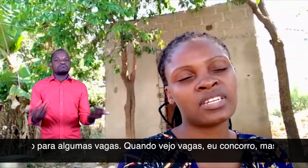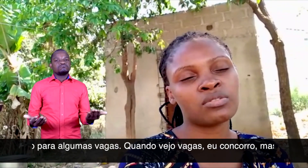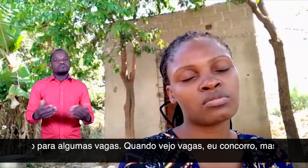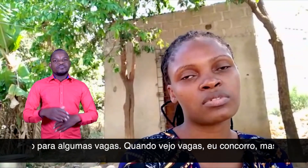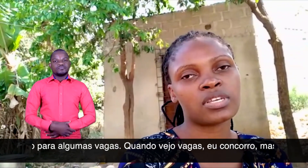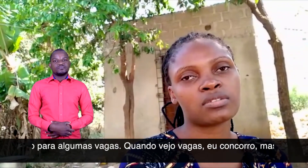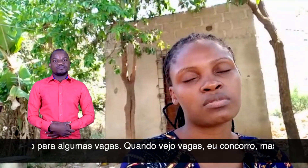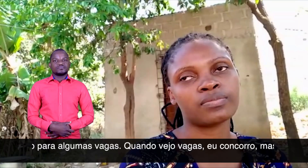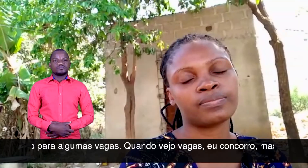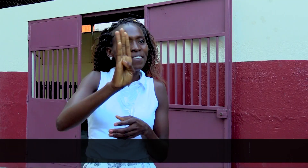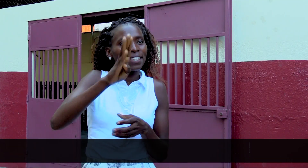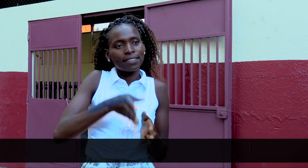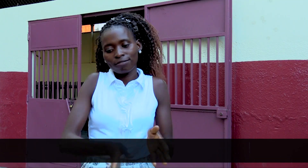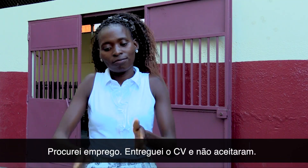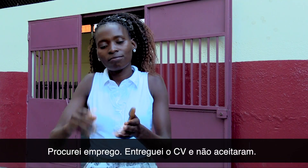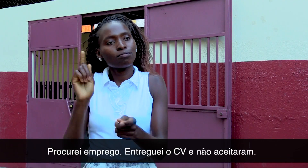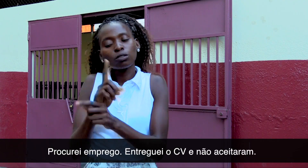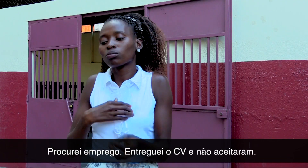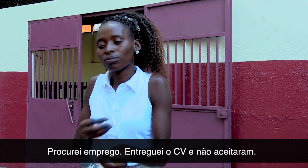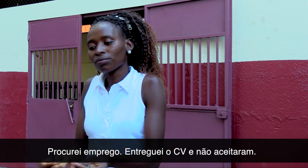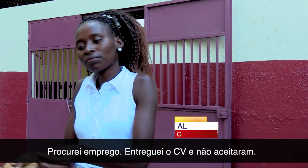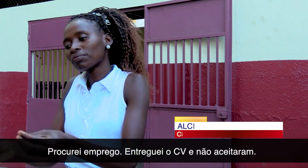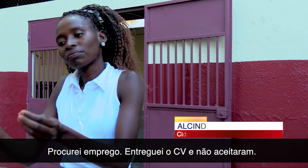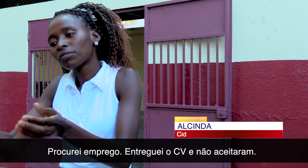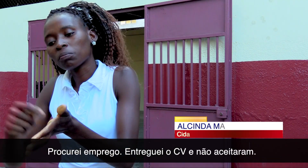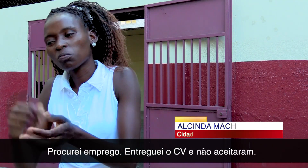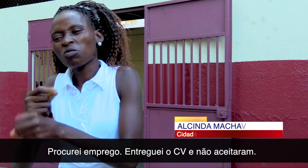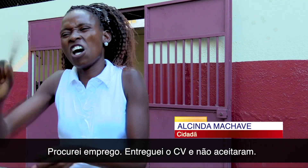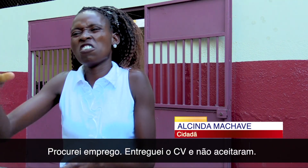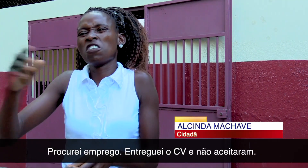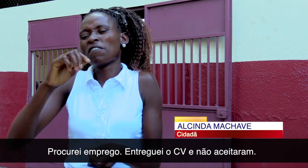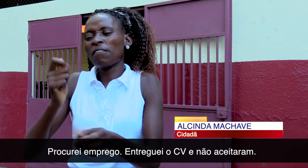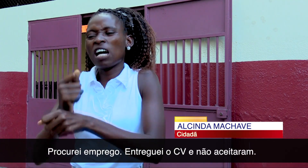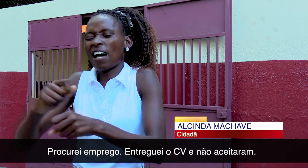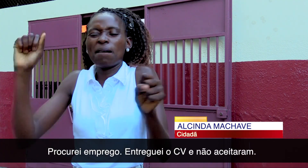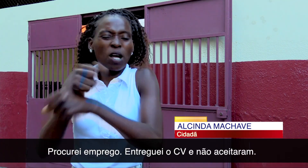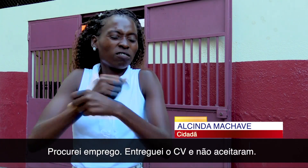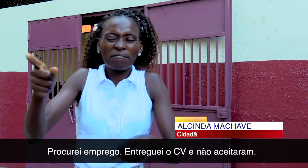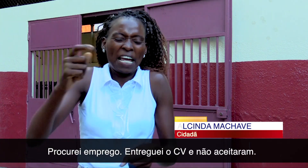nenhum sucesso. Procurei emprego, entreguei o CV e não aceitaram.